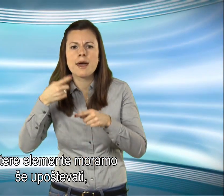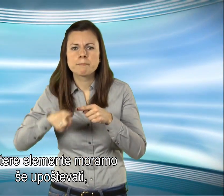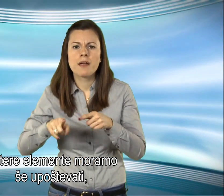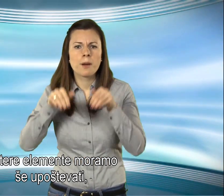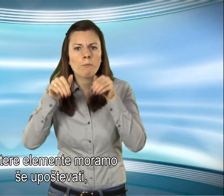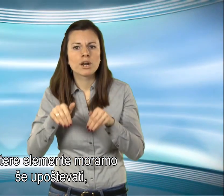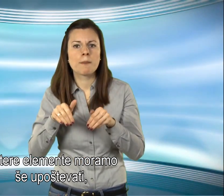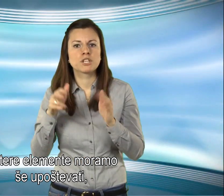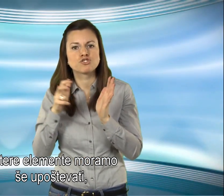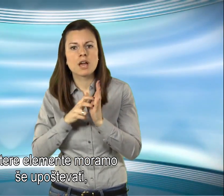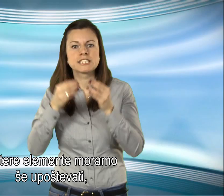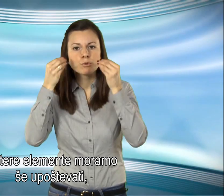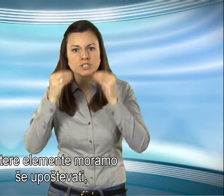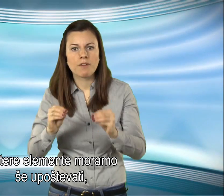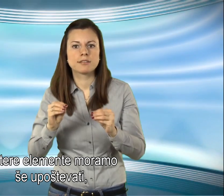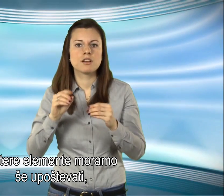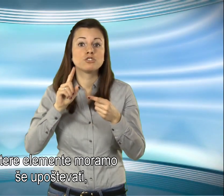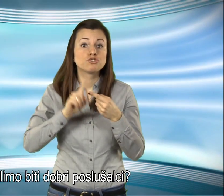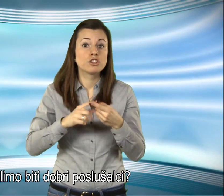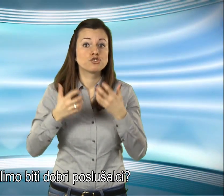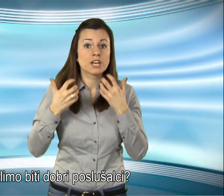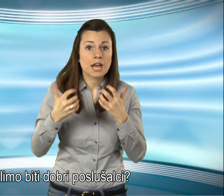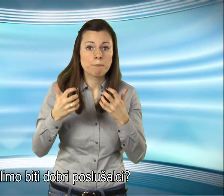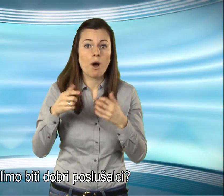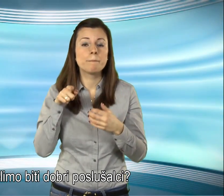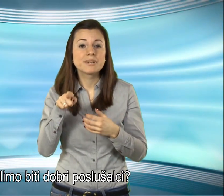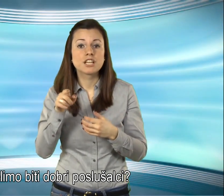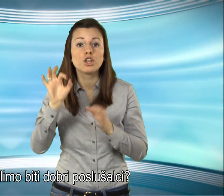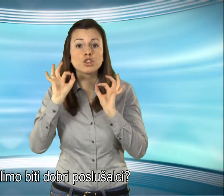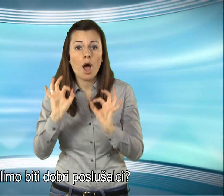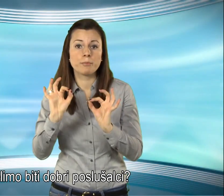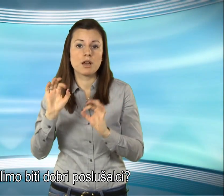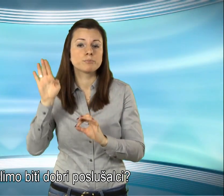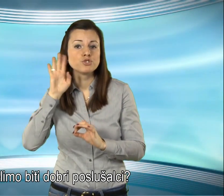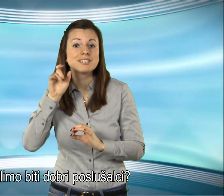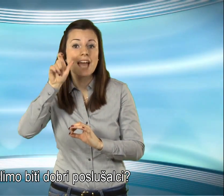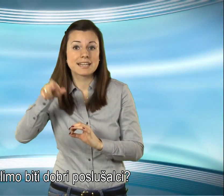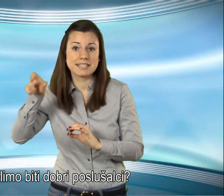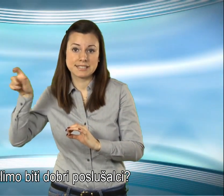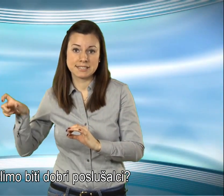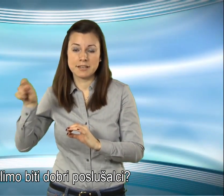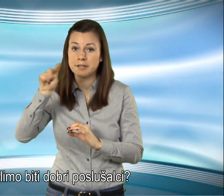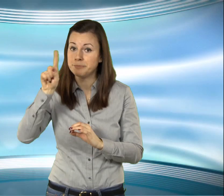Katere elemente moramo še upoštevati, če želimo biti dobri poslušalci?